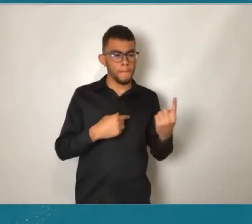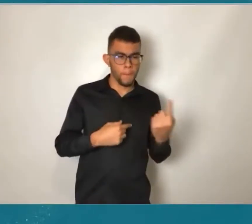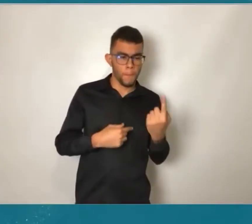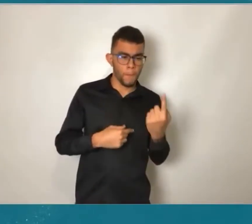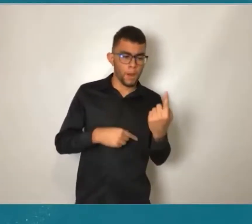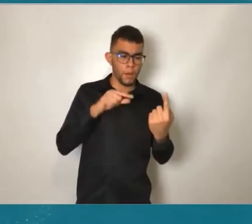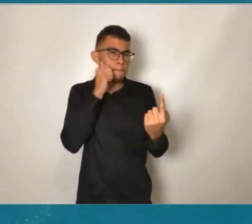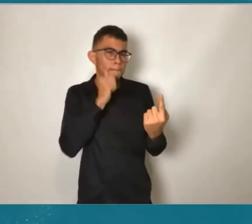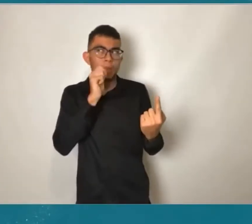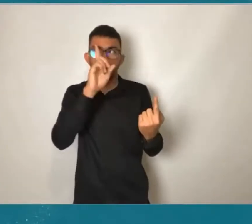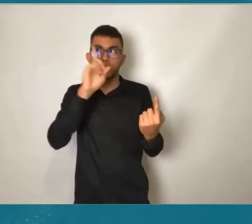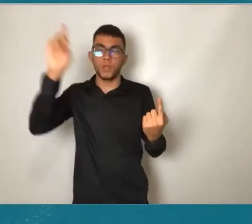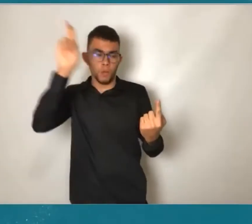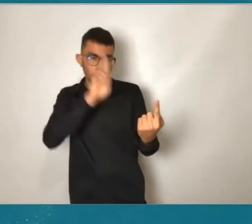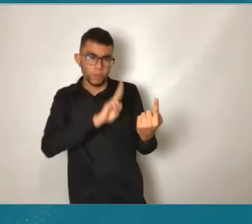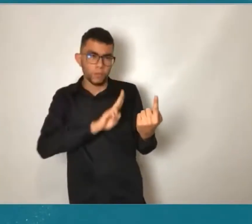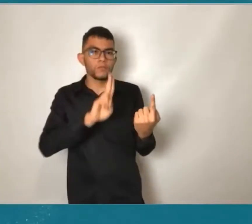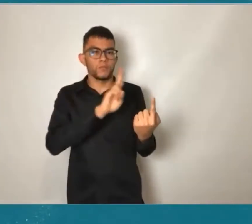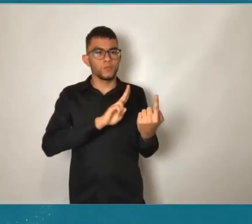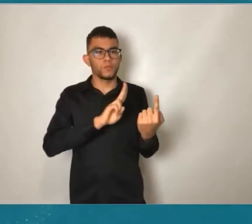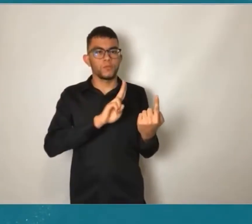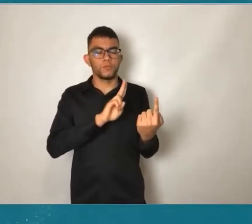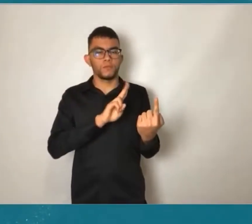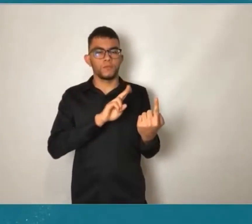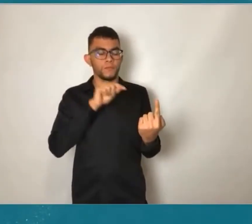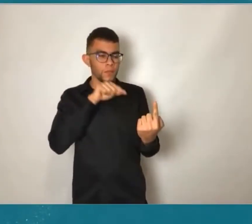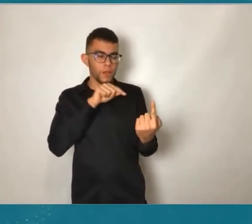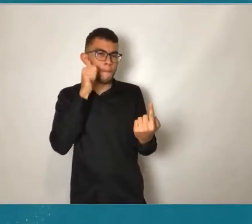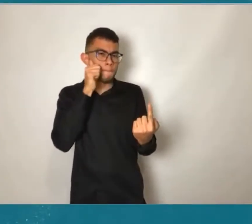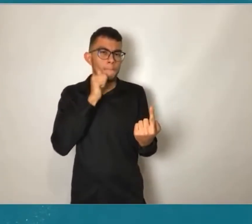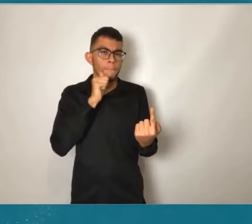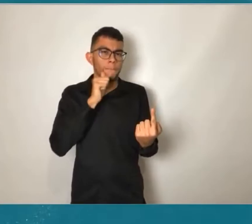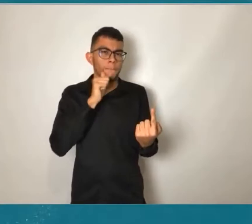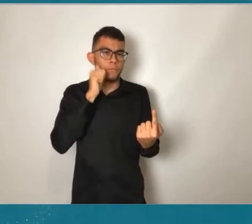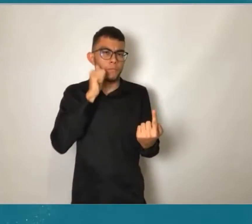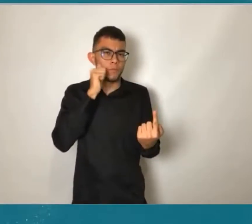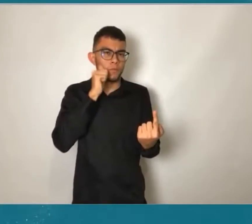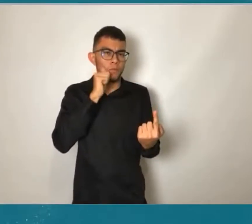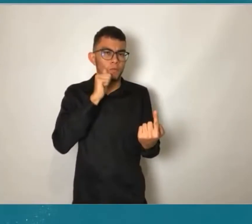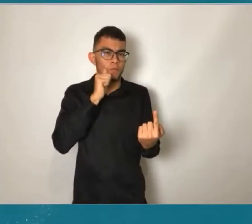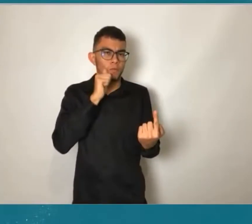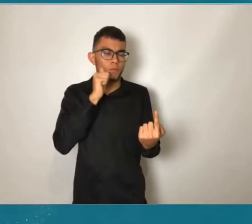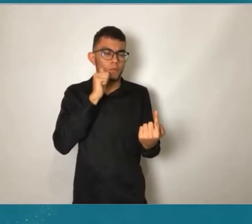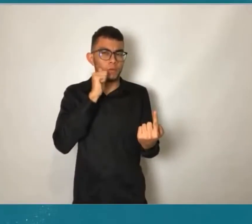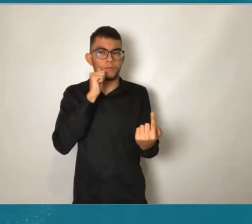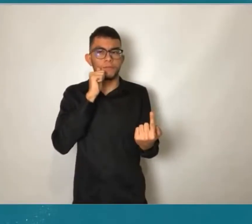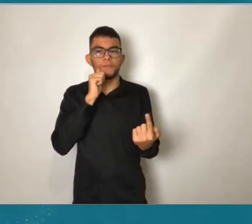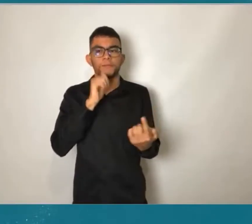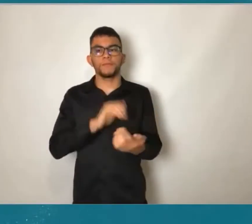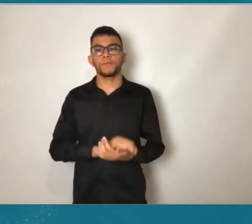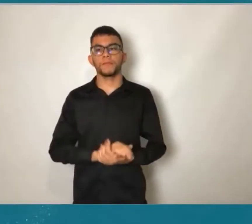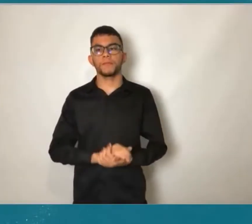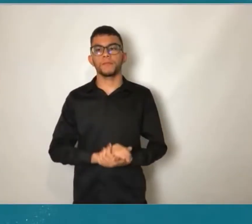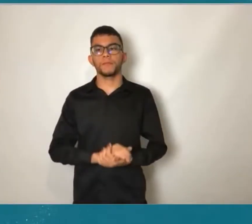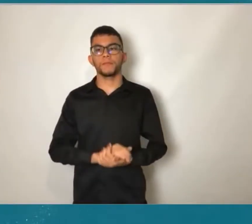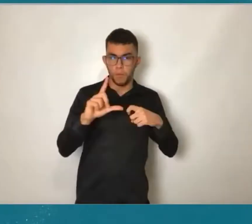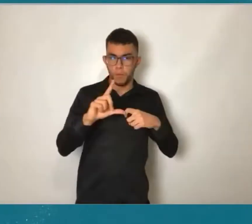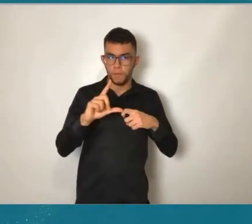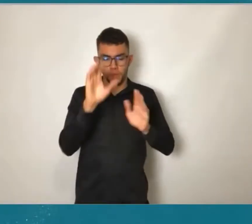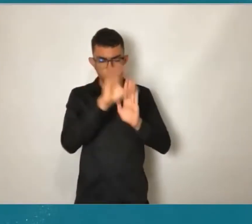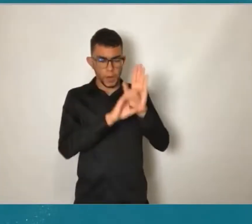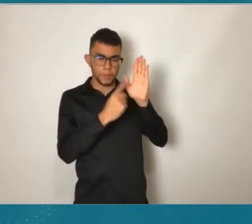que eu quero que ele vá para o SEAP e, claro, bem monitorado ali pelos adultos, ele